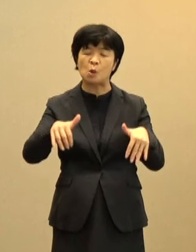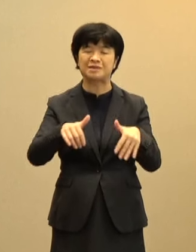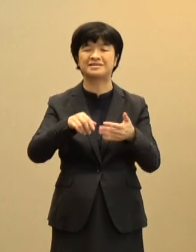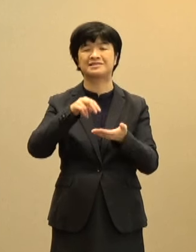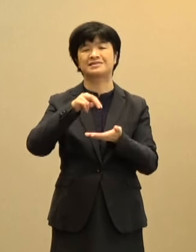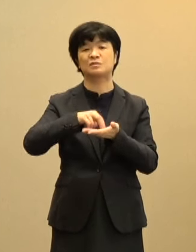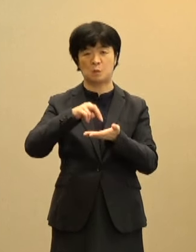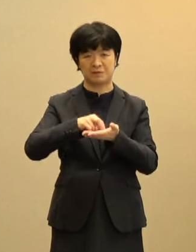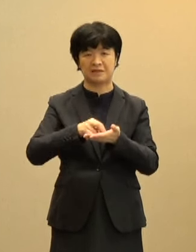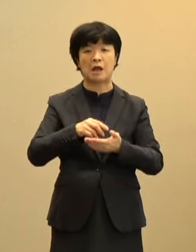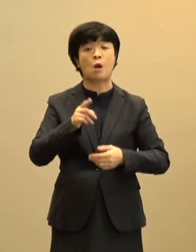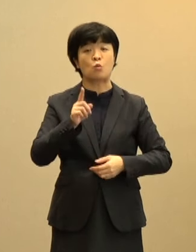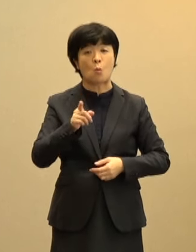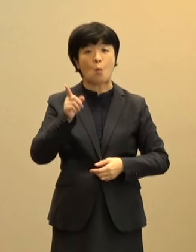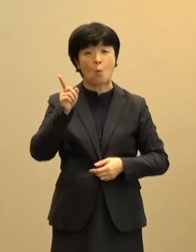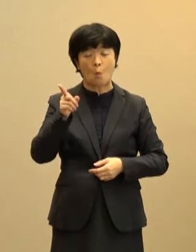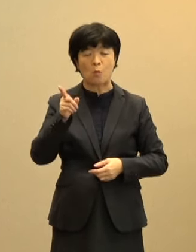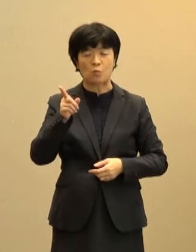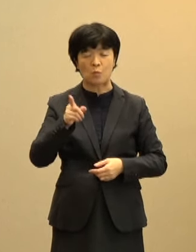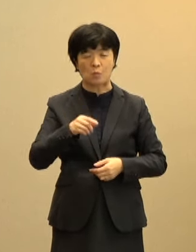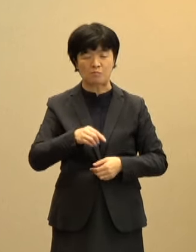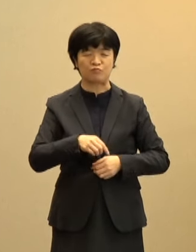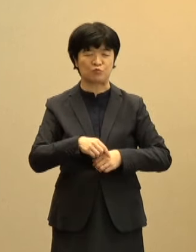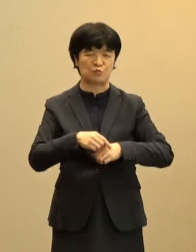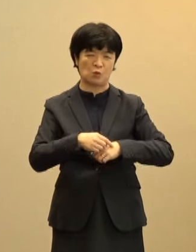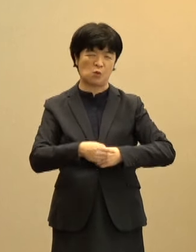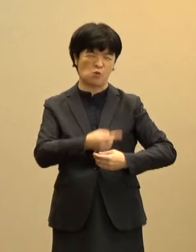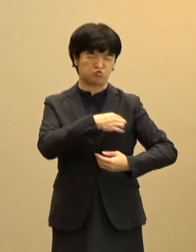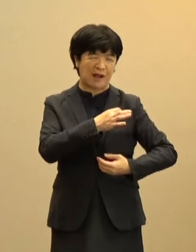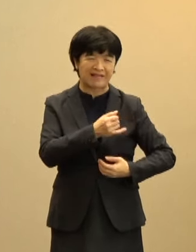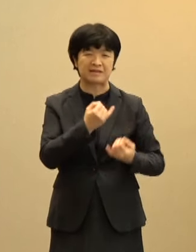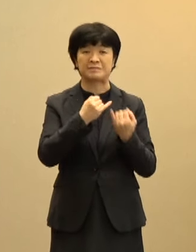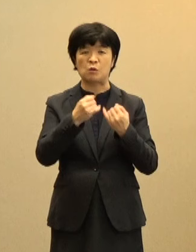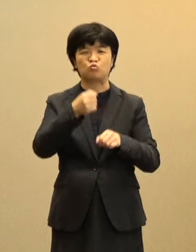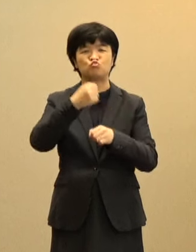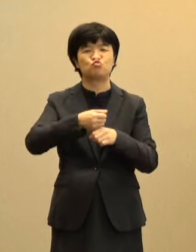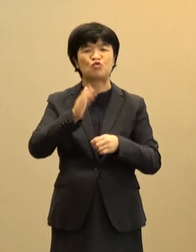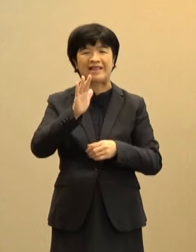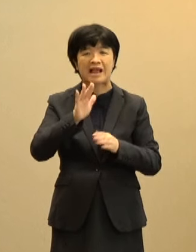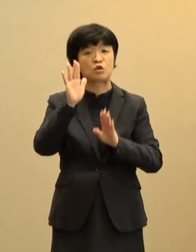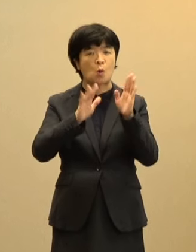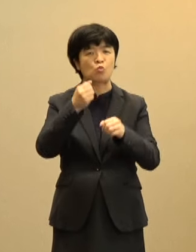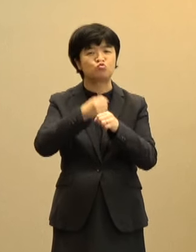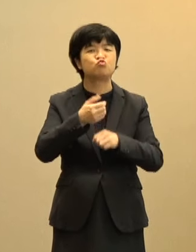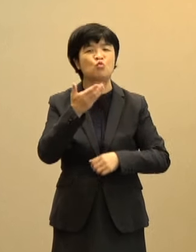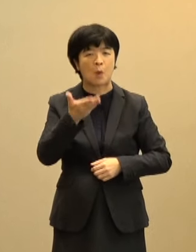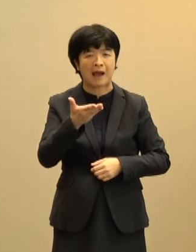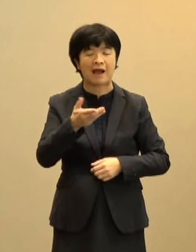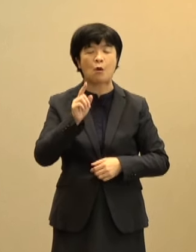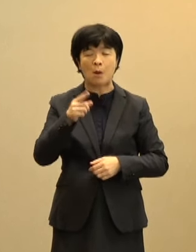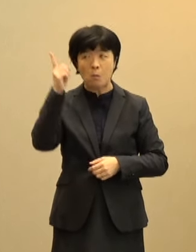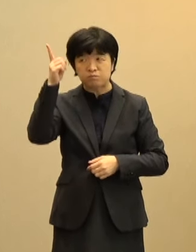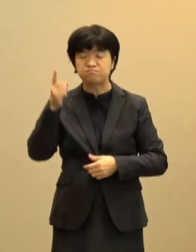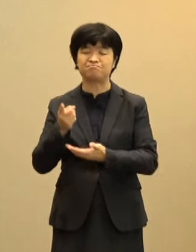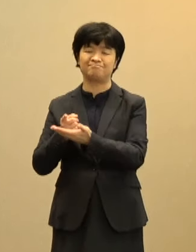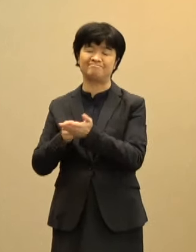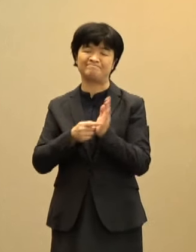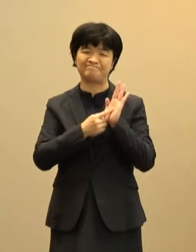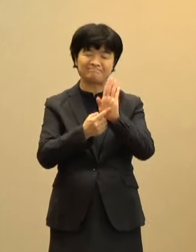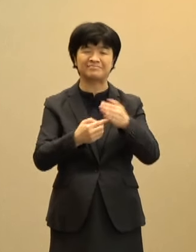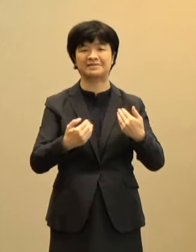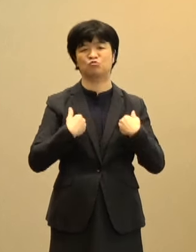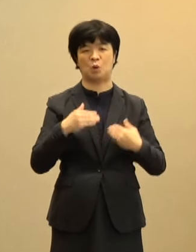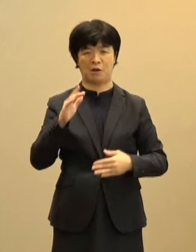ね、それを起きれない状況を作っていくのかということをですね、やはり示していく必要があるというふうに思い